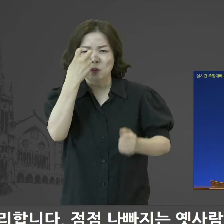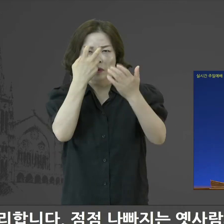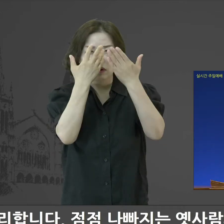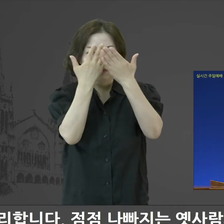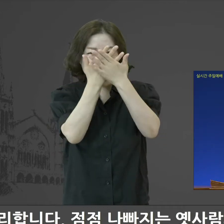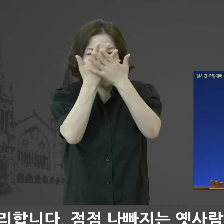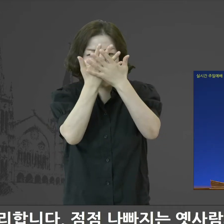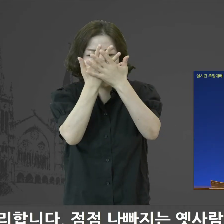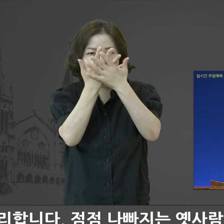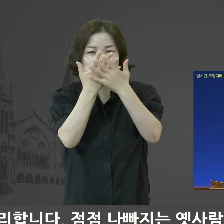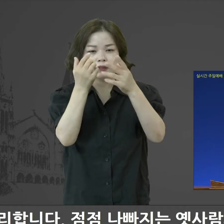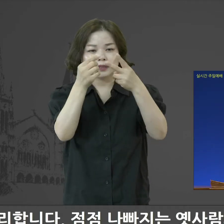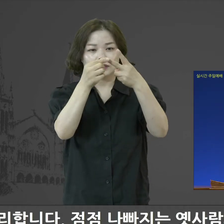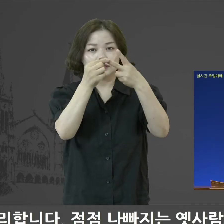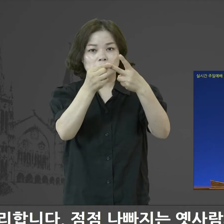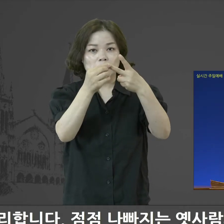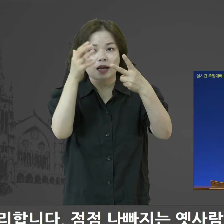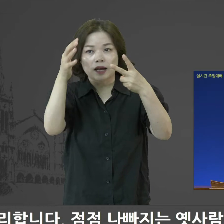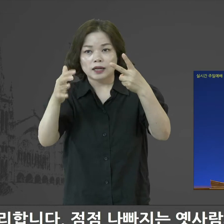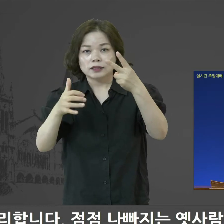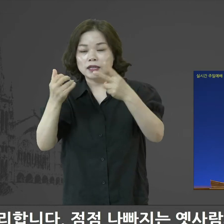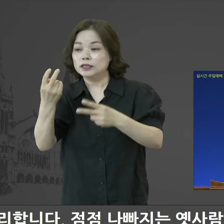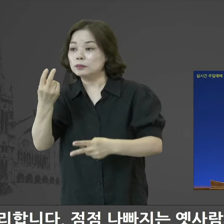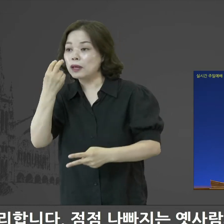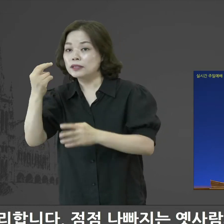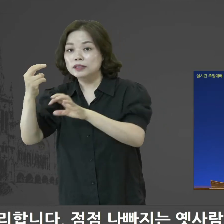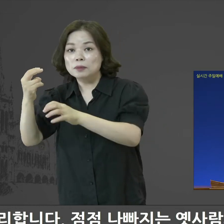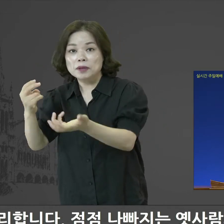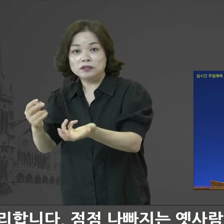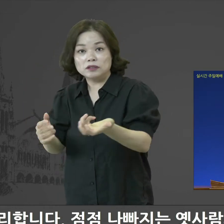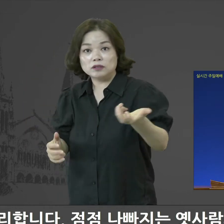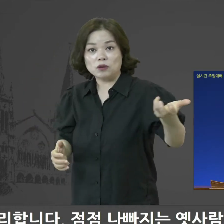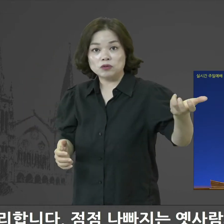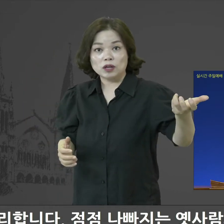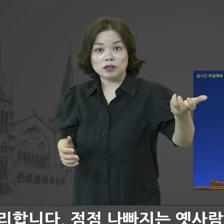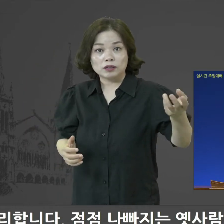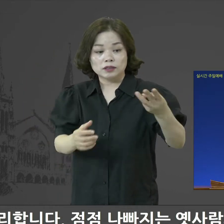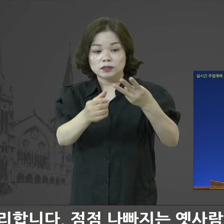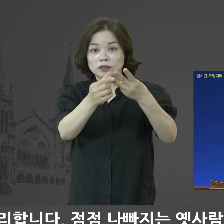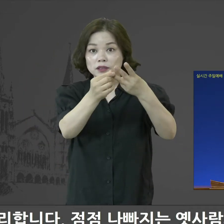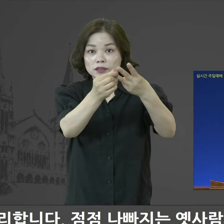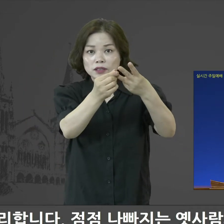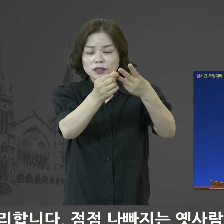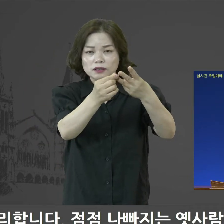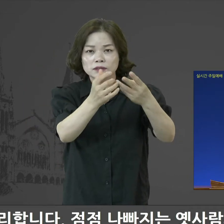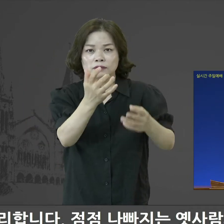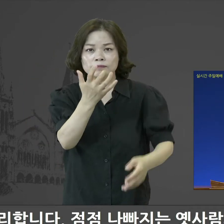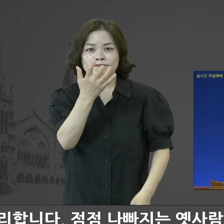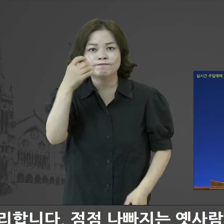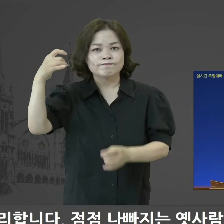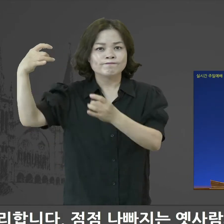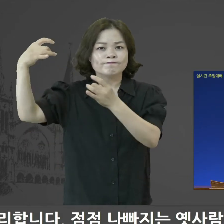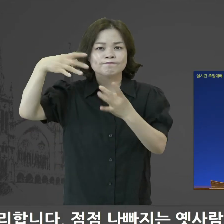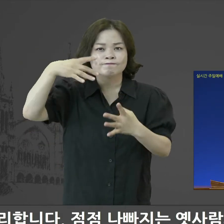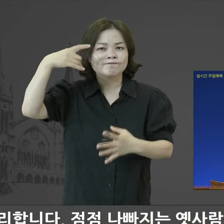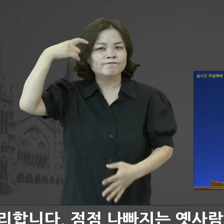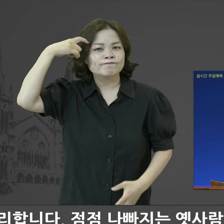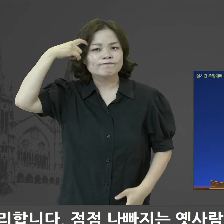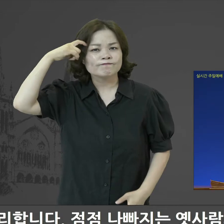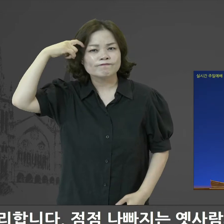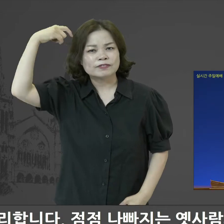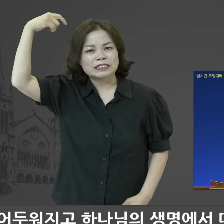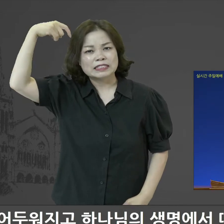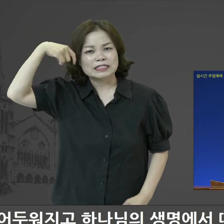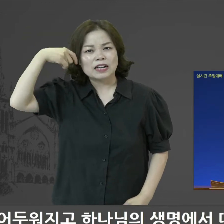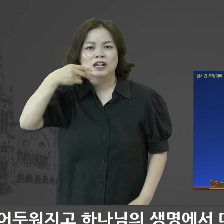둘째 하나님의 생명에서 떠나 있고, 세 번째 감각 없는 자가